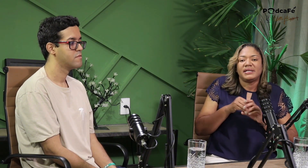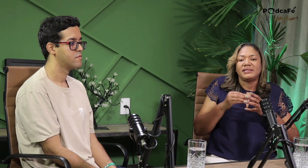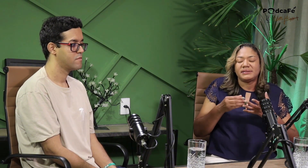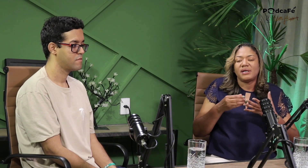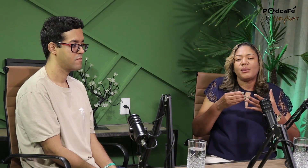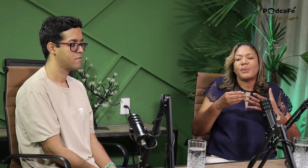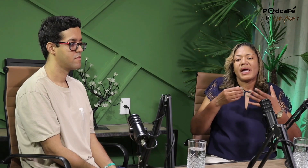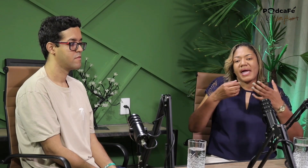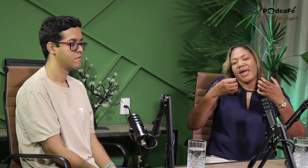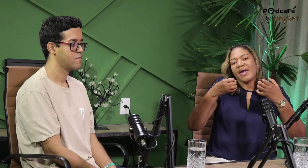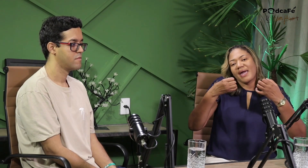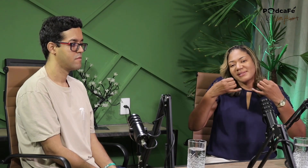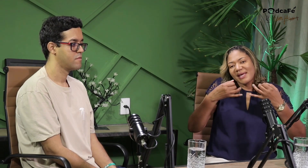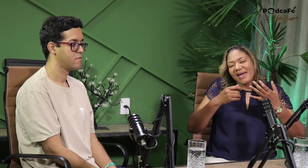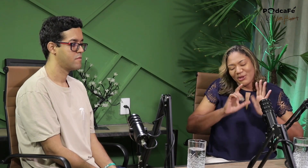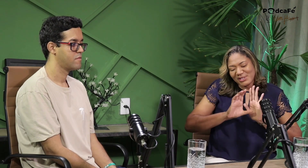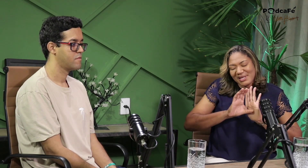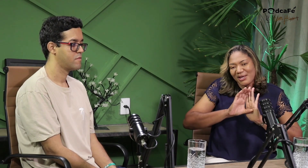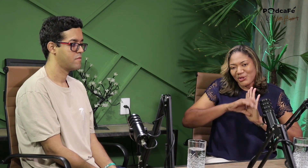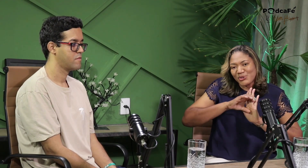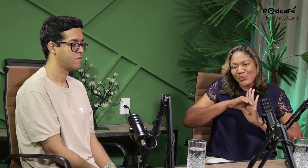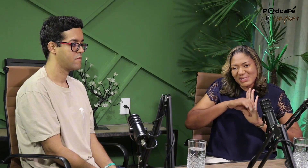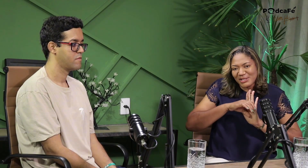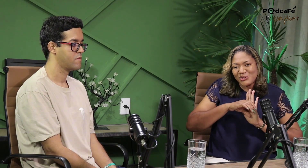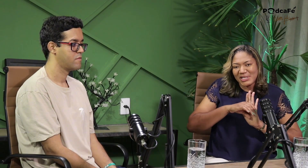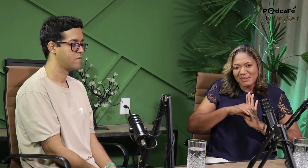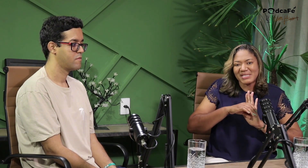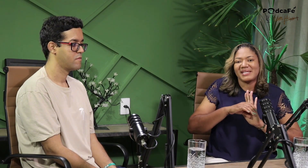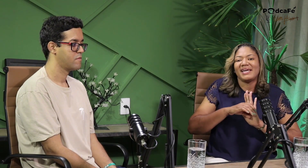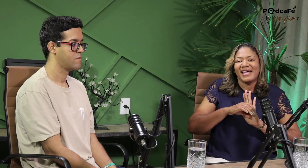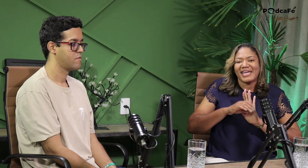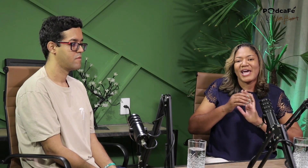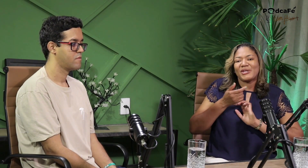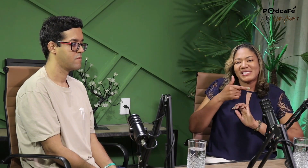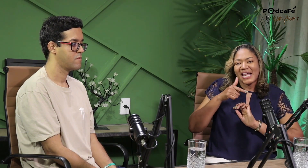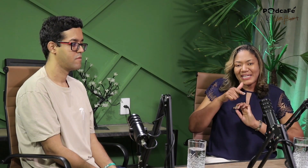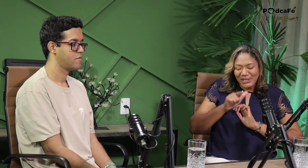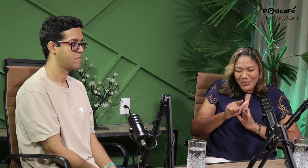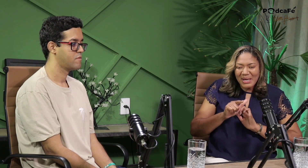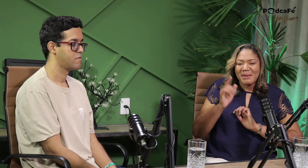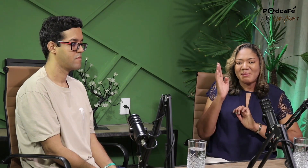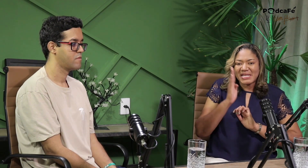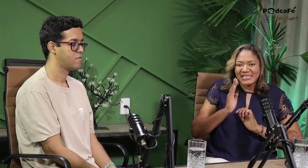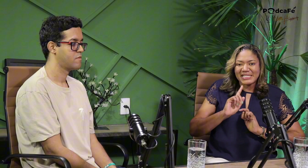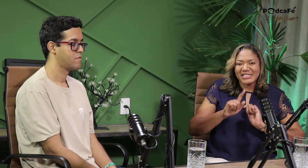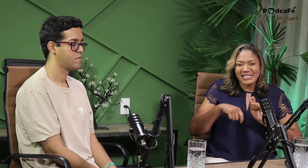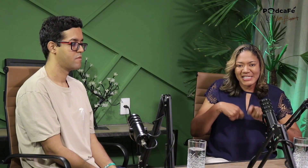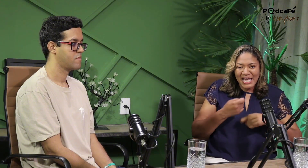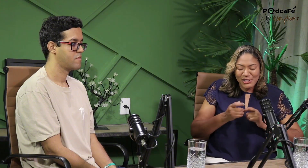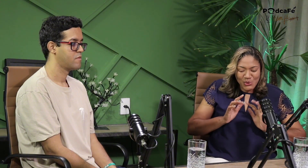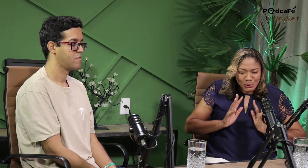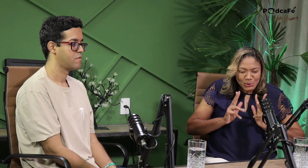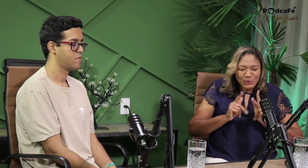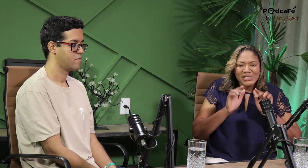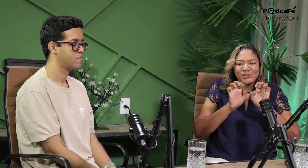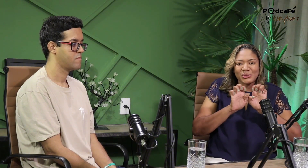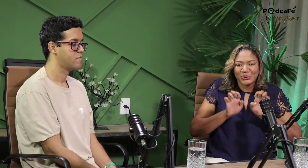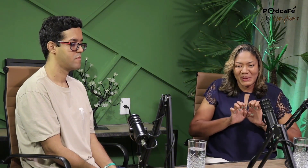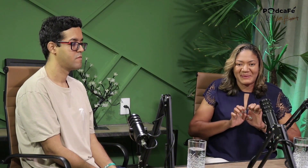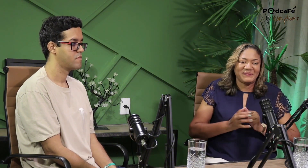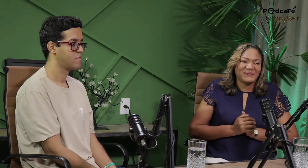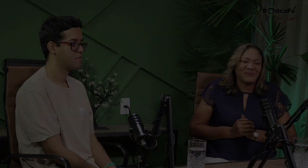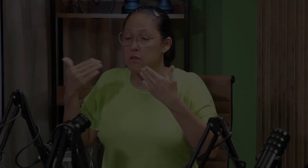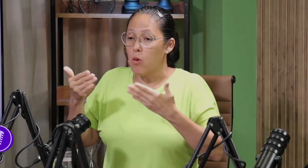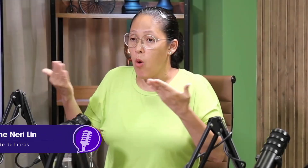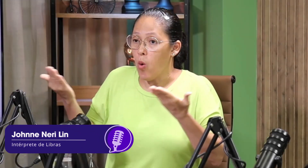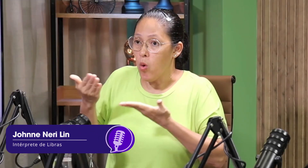nela. Então, essa é nosso conceito de Libras, né, que é a nossa língua brasileira de sinais com toda a